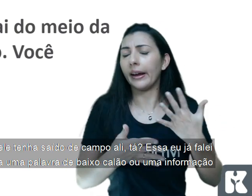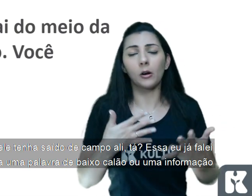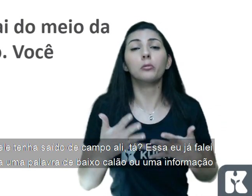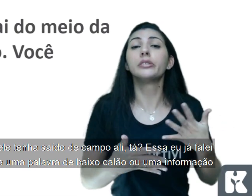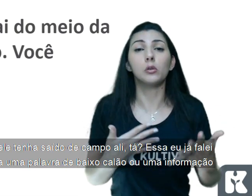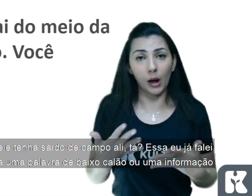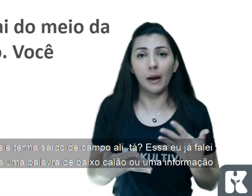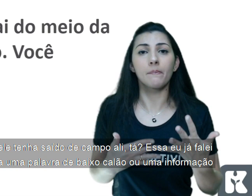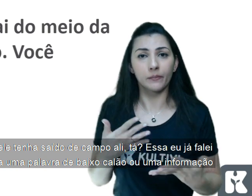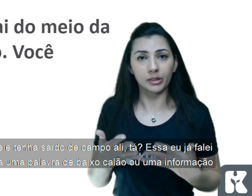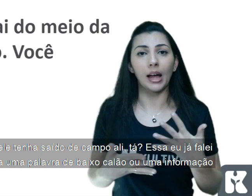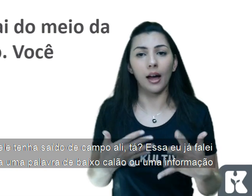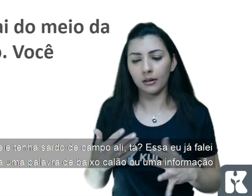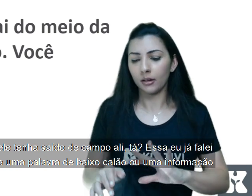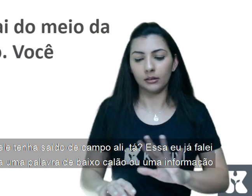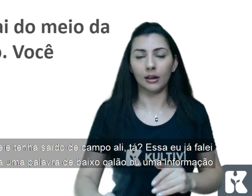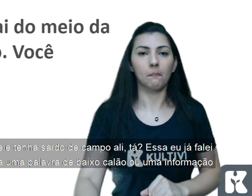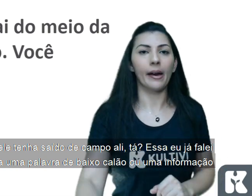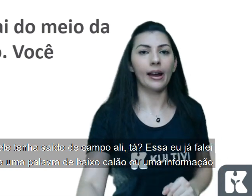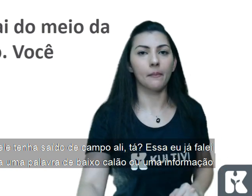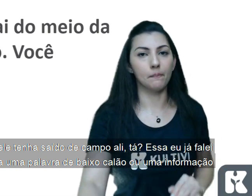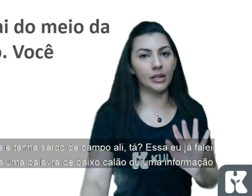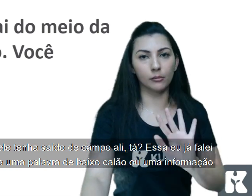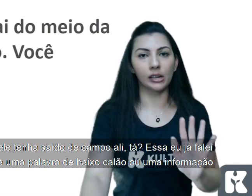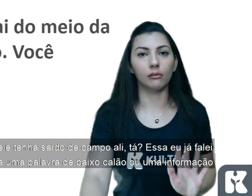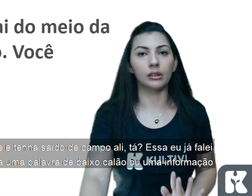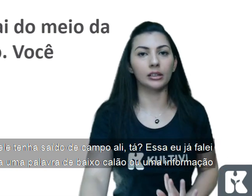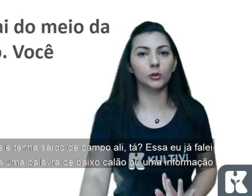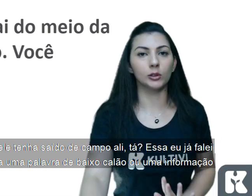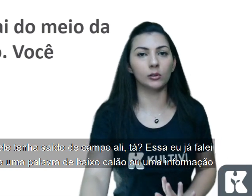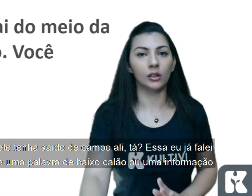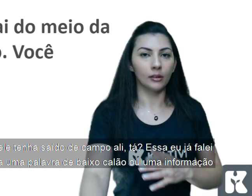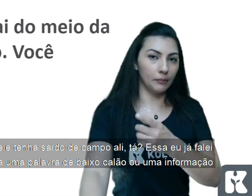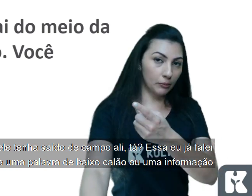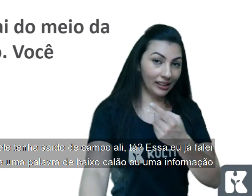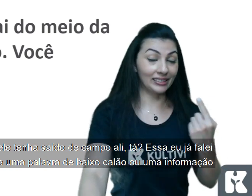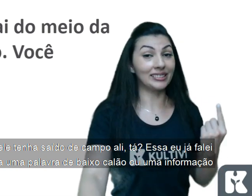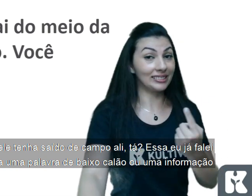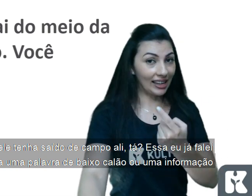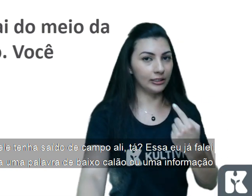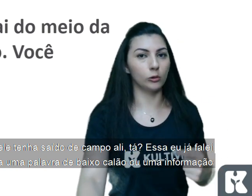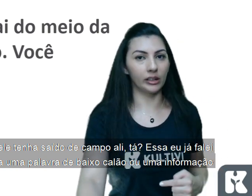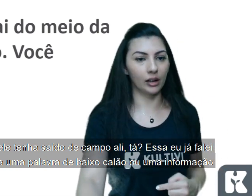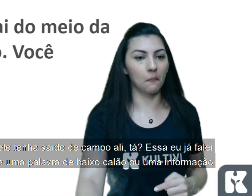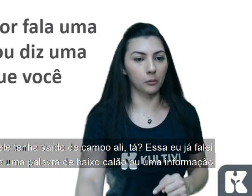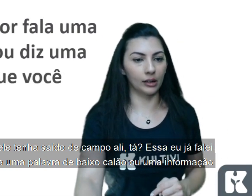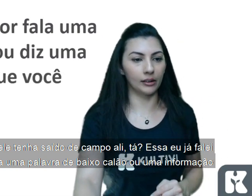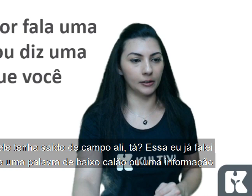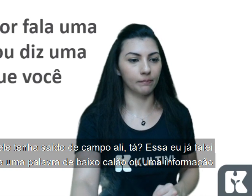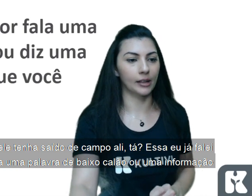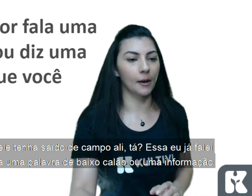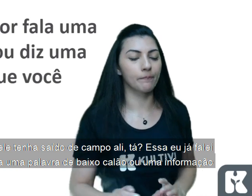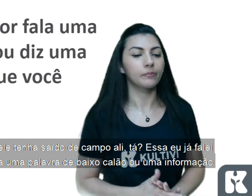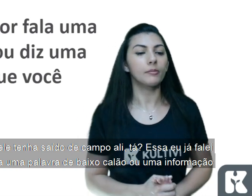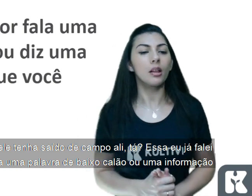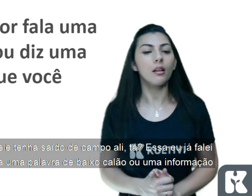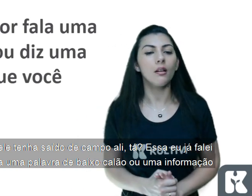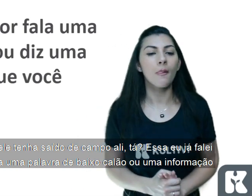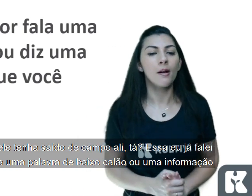surdo, é ele continuar, tá? Não parar, mesmo que não tenha surdo, mesmo que ele tenha saído de campo ali,